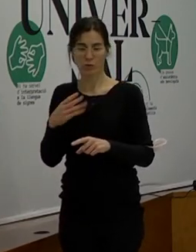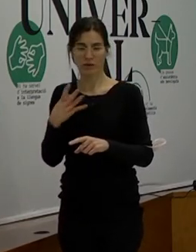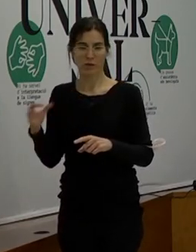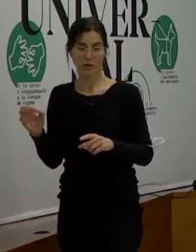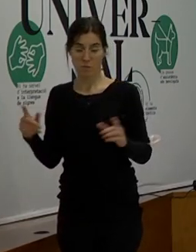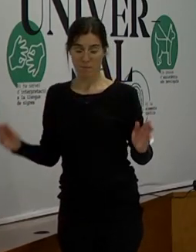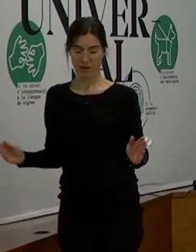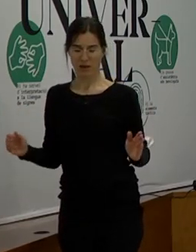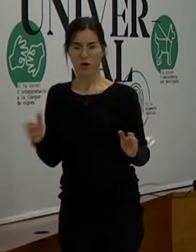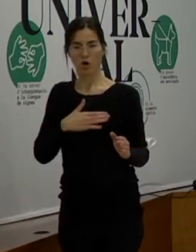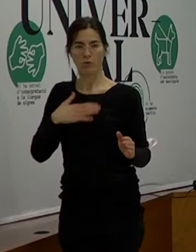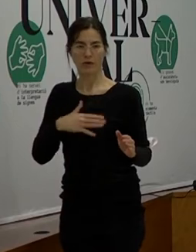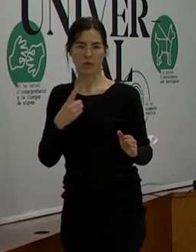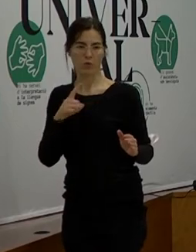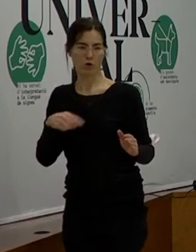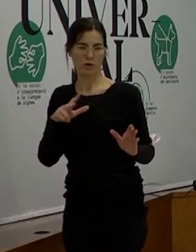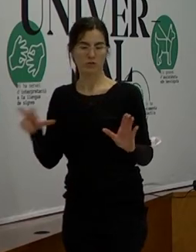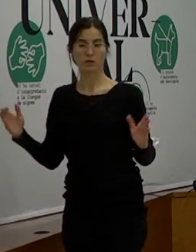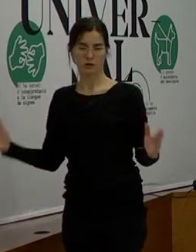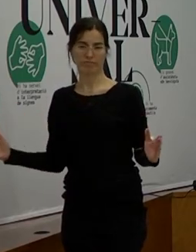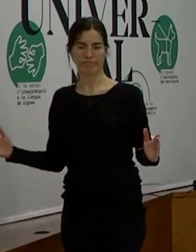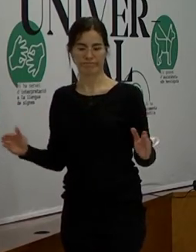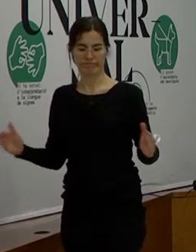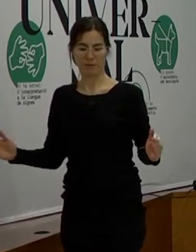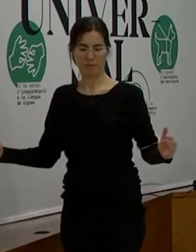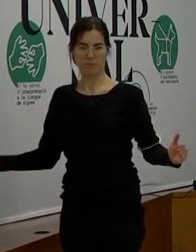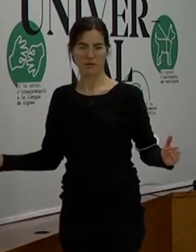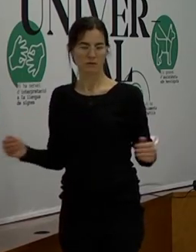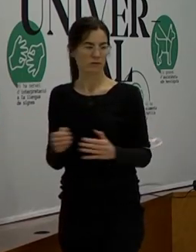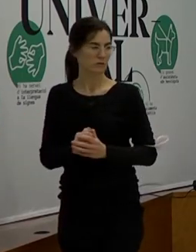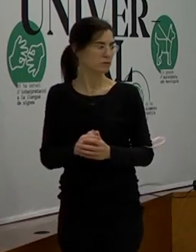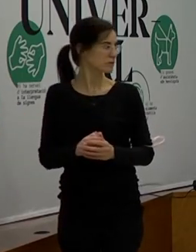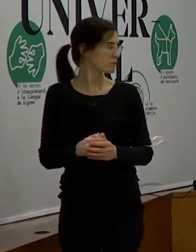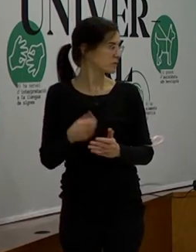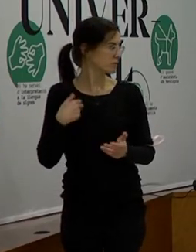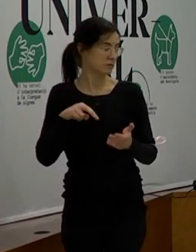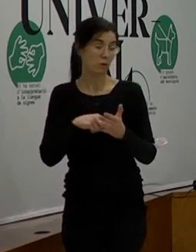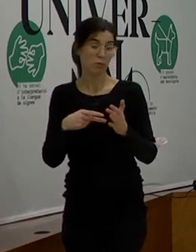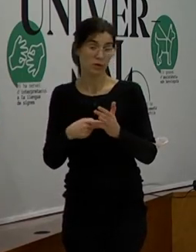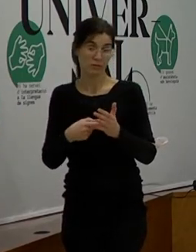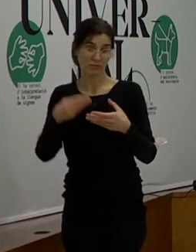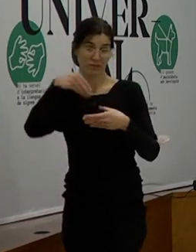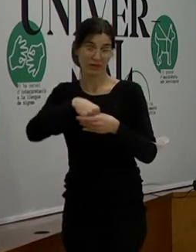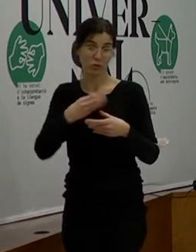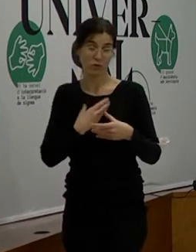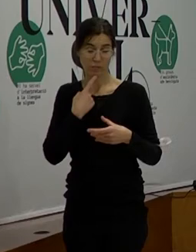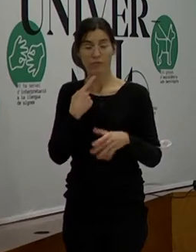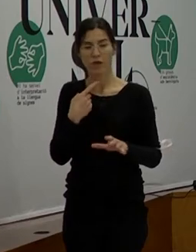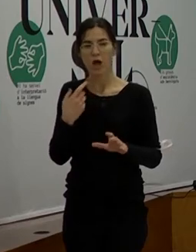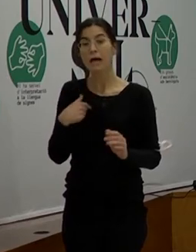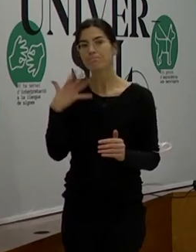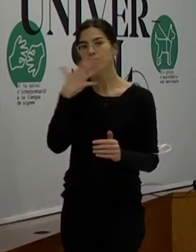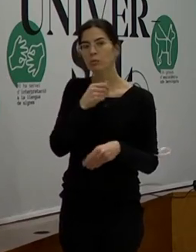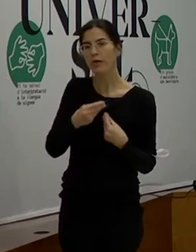1,50 m i con comodidad, 1,80 m. Això li agradarà als tècnics del municipi. Oh, és que no puc